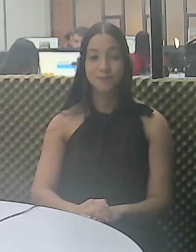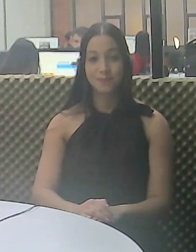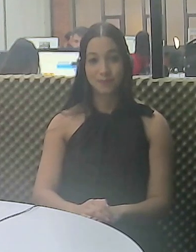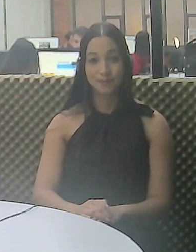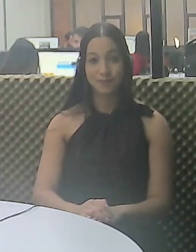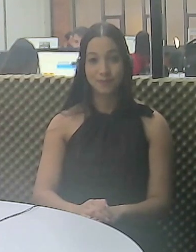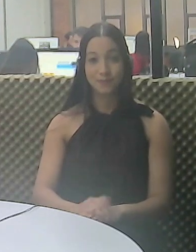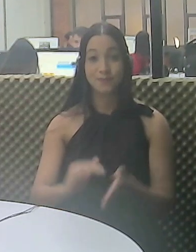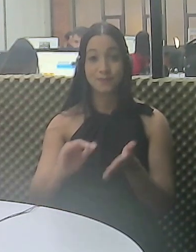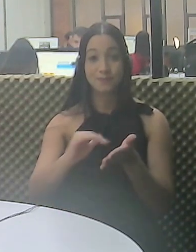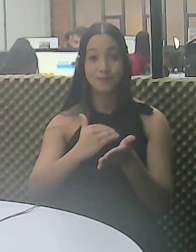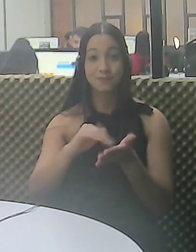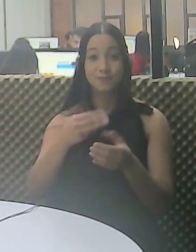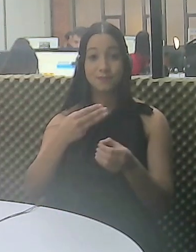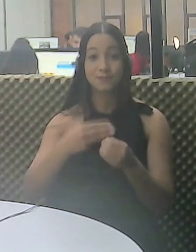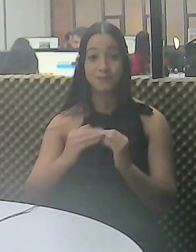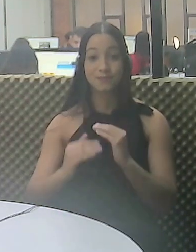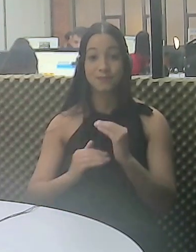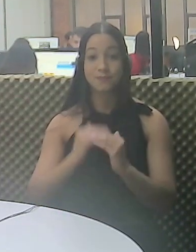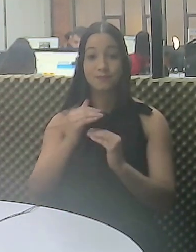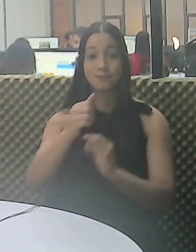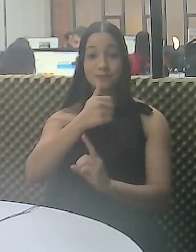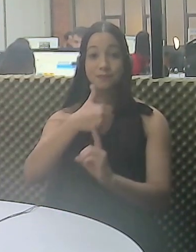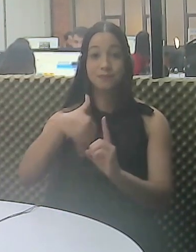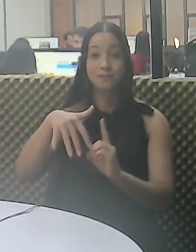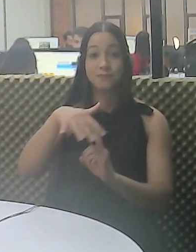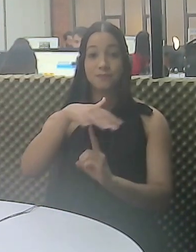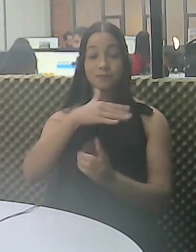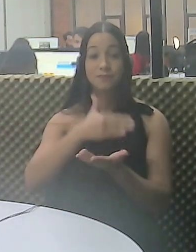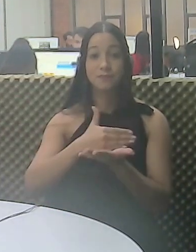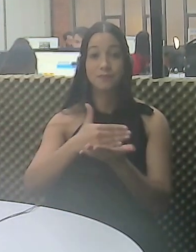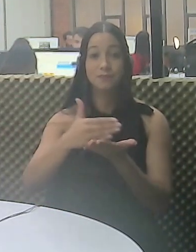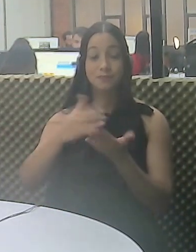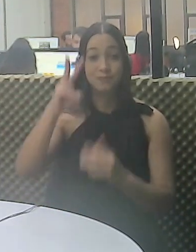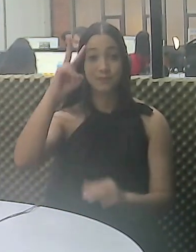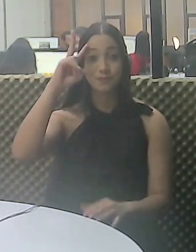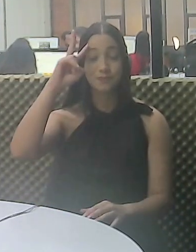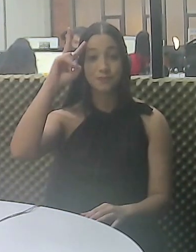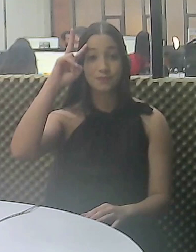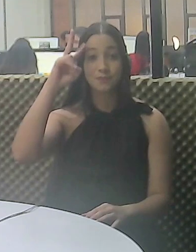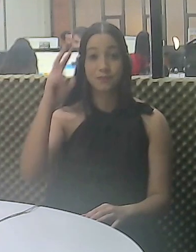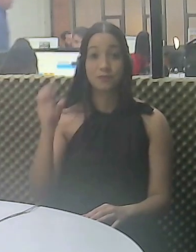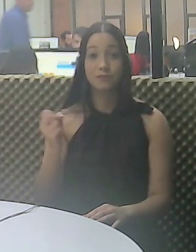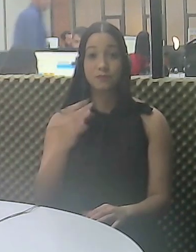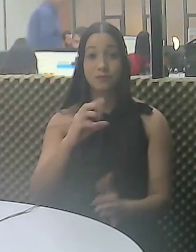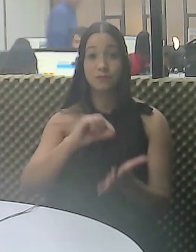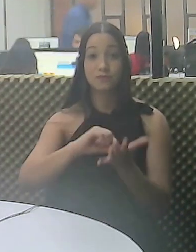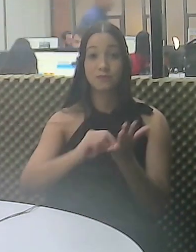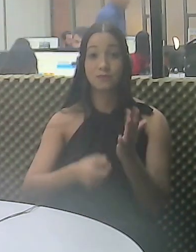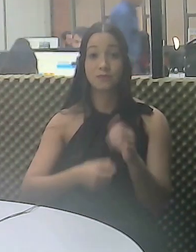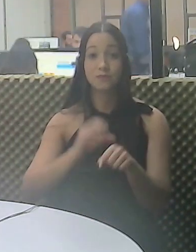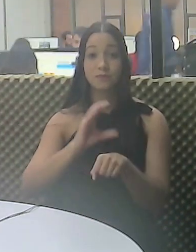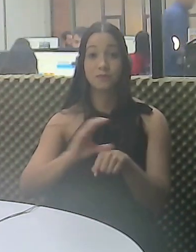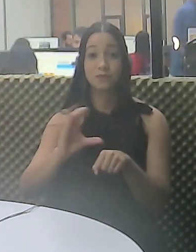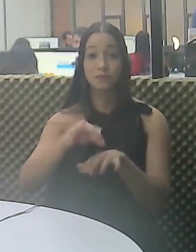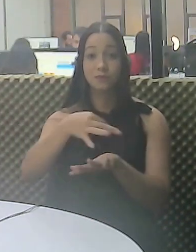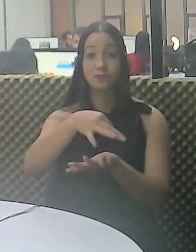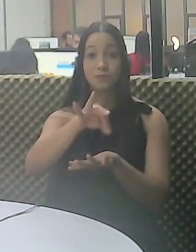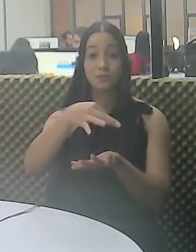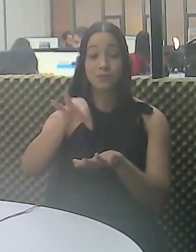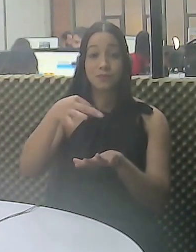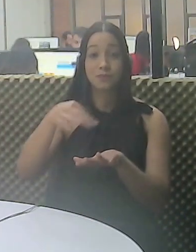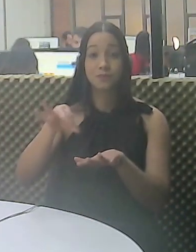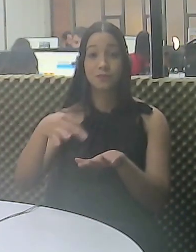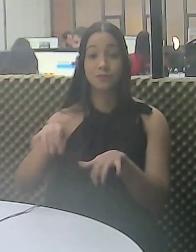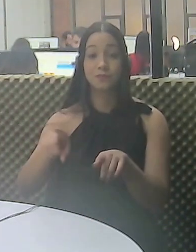notícias. A Secretaria Municipal de Desenvolvimento Social inicia na próxima segunda-feira novas inscrições para os cursos de manicure,